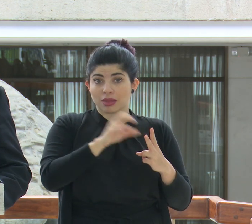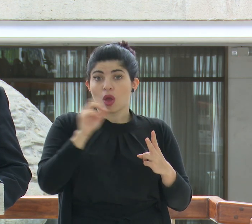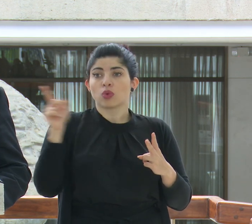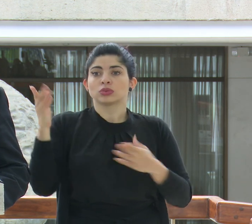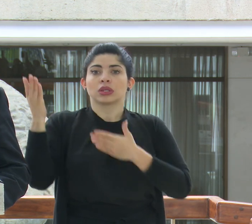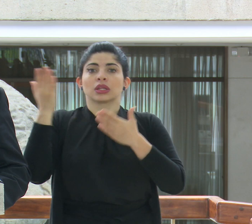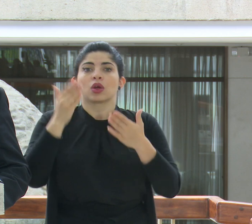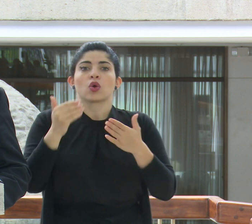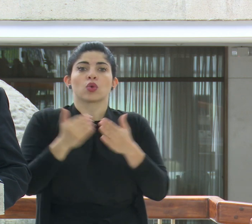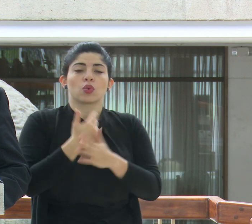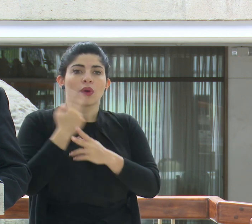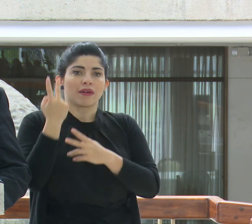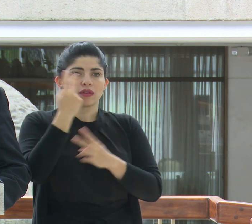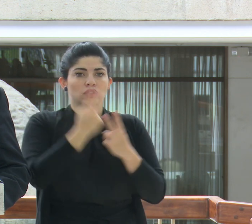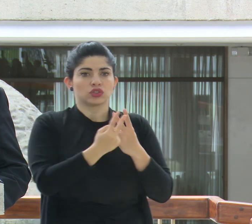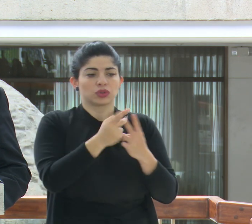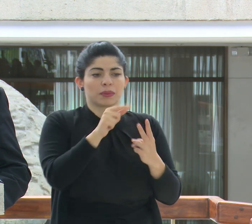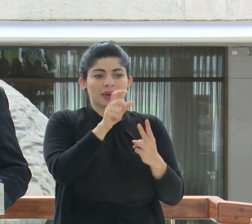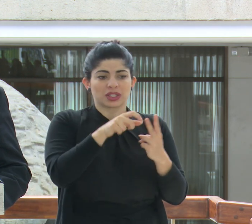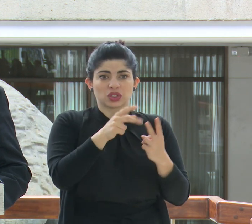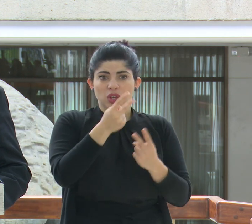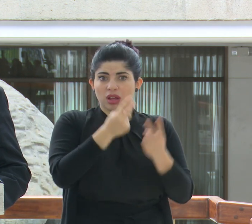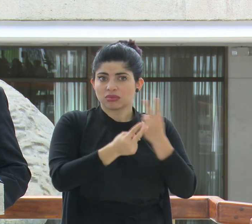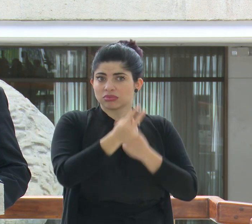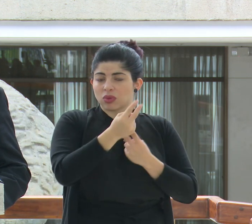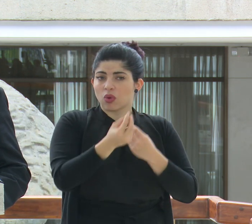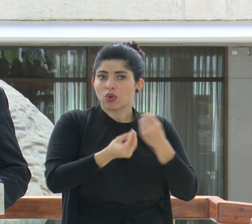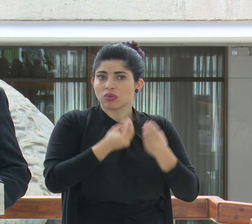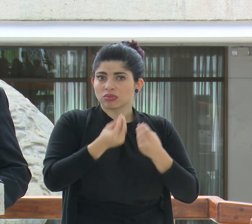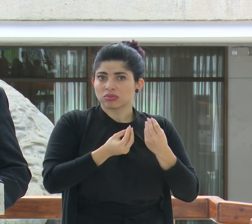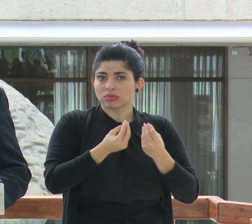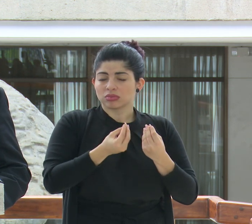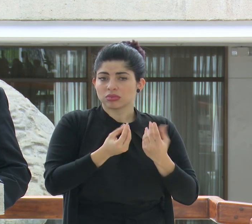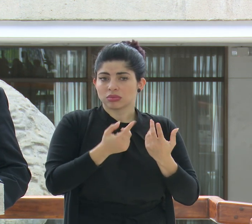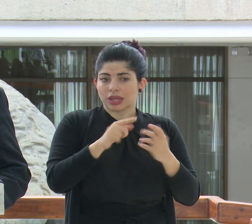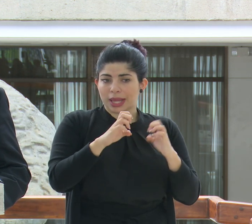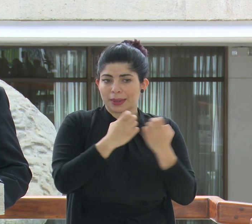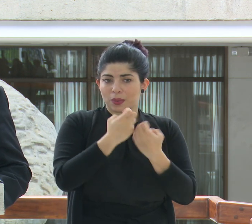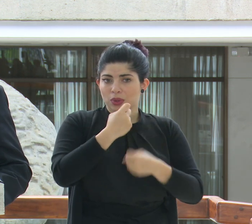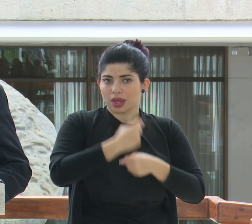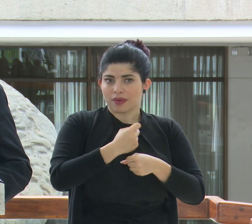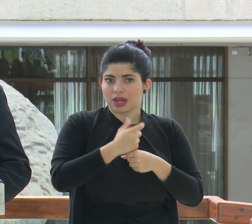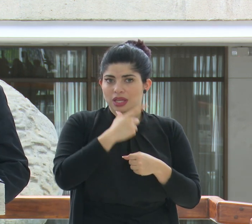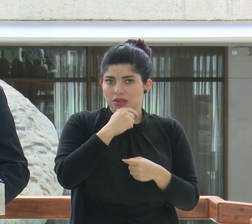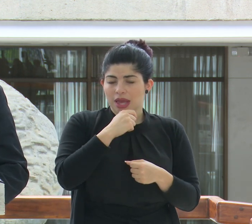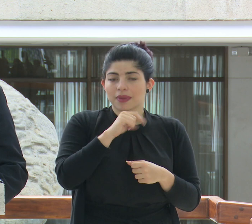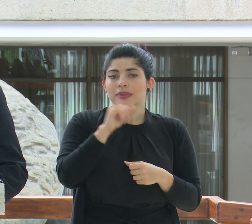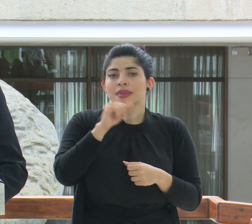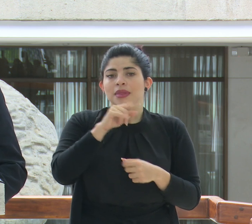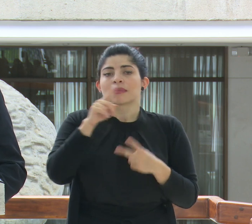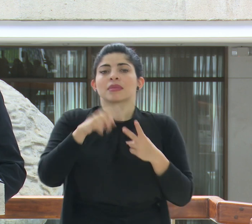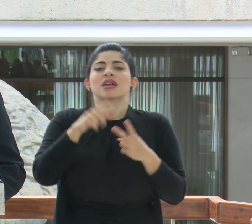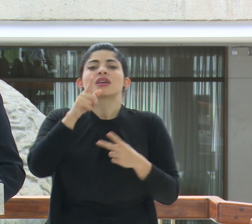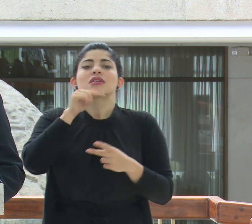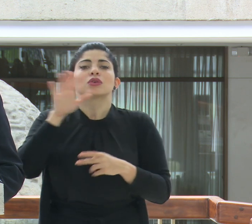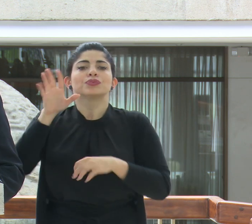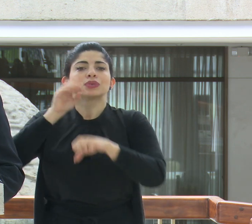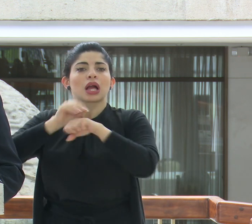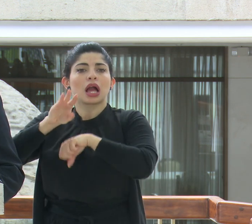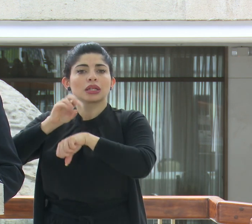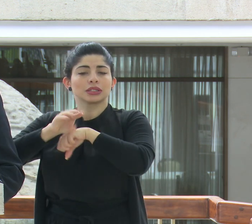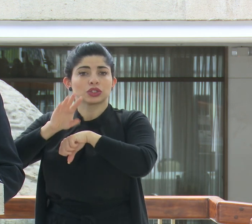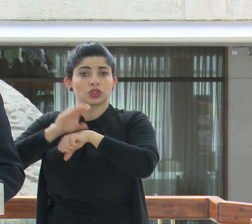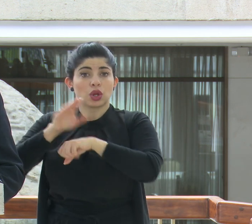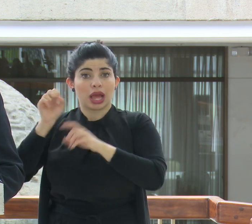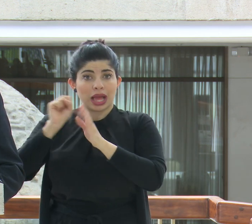pasar con las figuras de esas dos personas dentro de su equipo de trabajo? También, ¿quiénes van a ser sus asesores? ¿Va a traer a alguien de